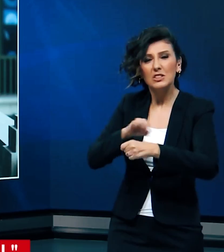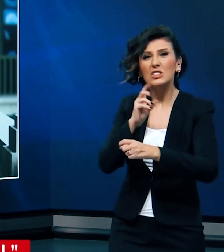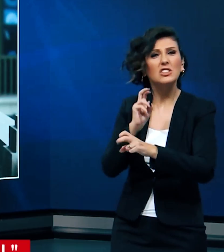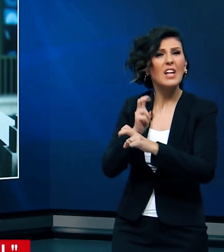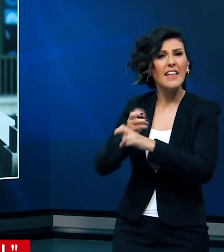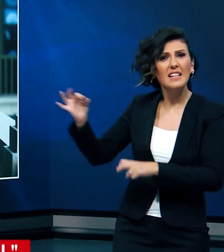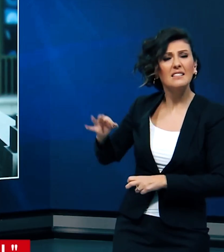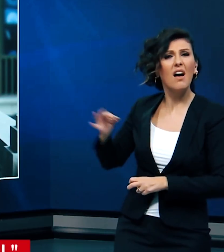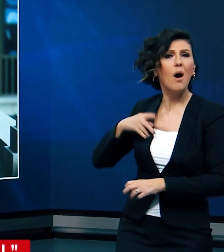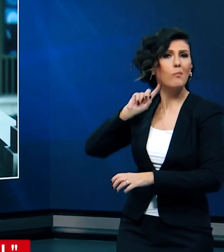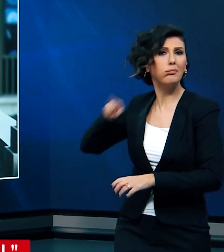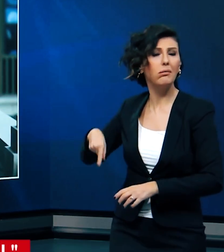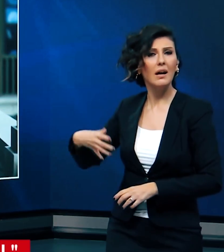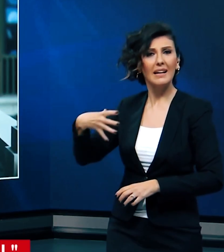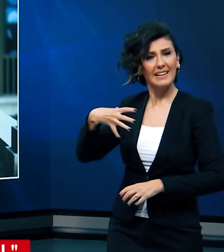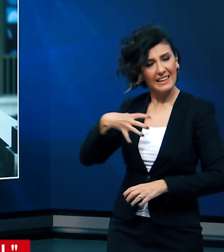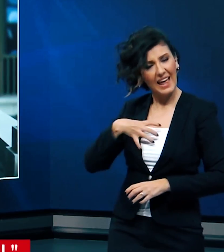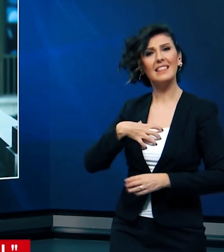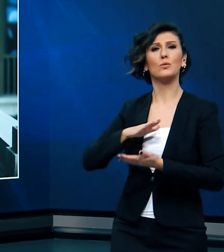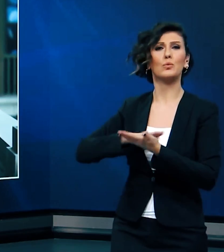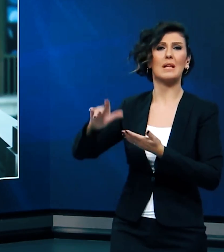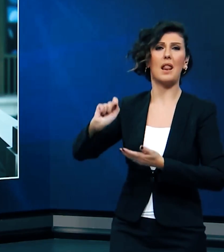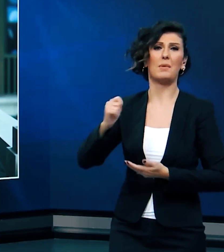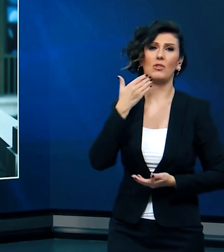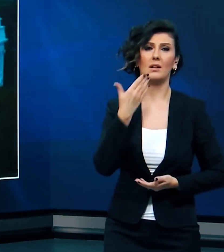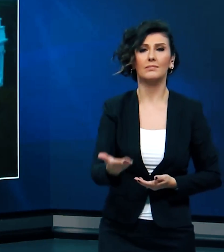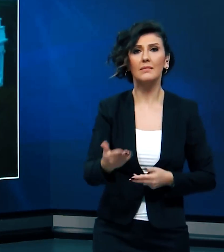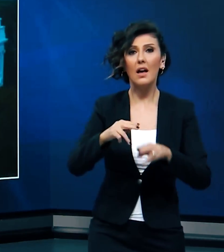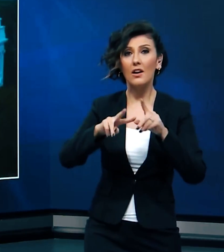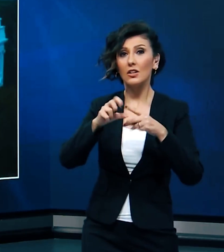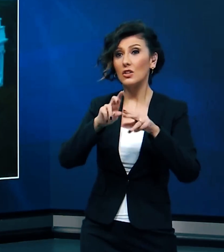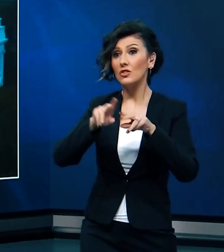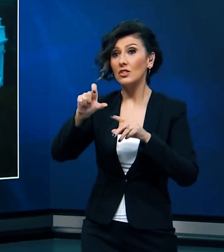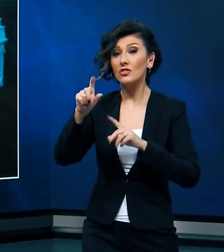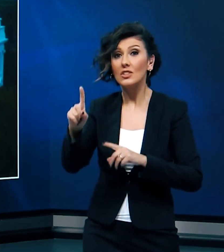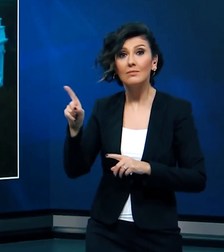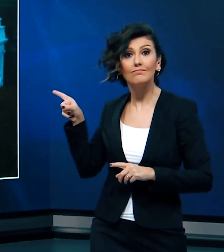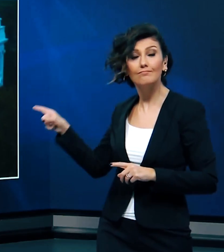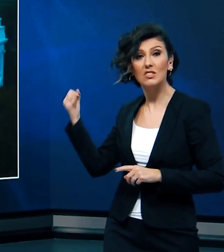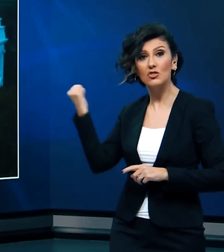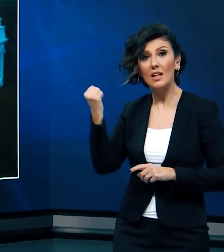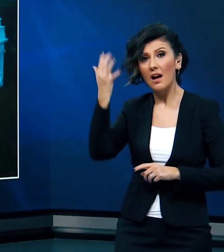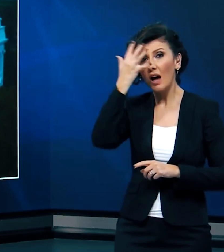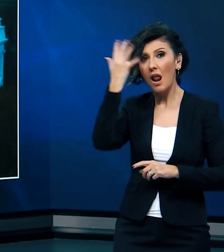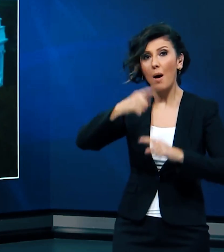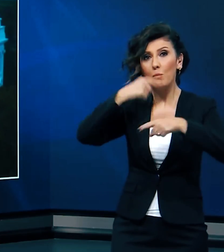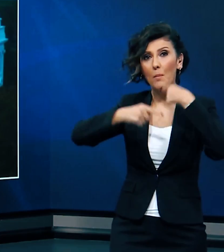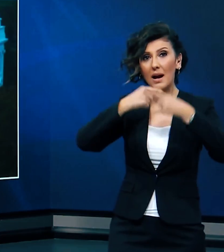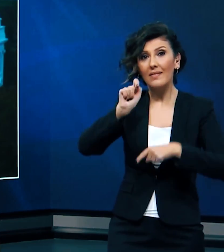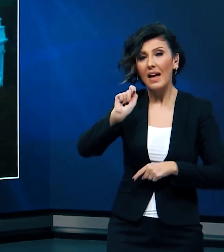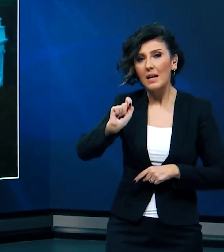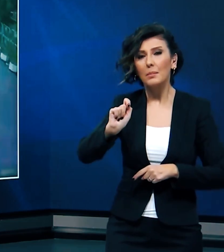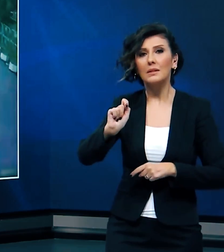tehdide aldırmadan yine kendi göbeğini kendi kesecektir dedi. Cemal Kaşıkçı cinayetinde de kara propaganda